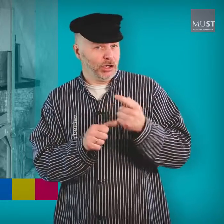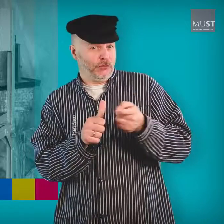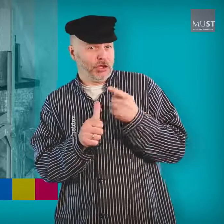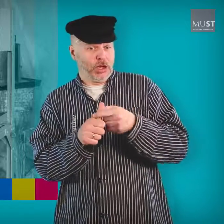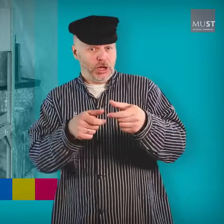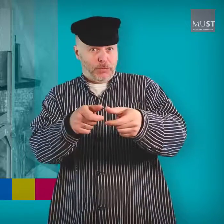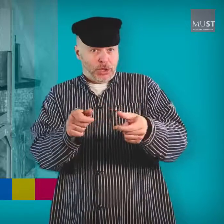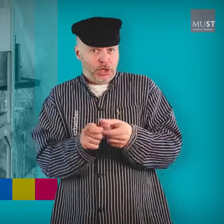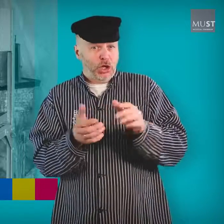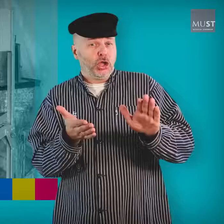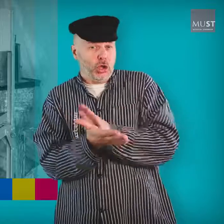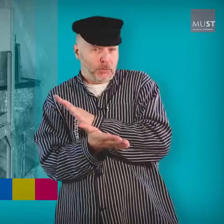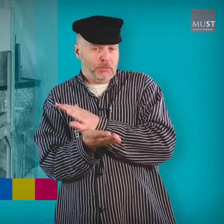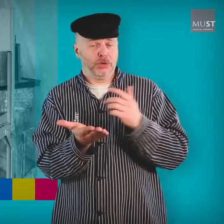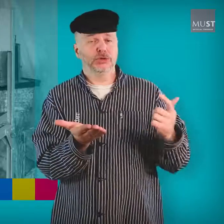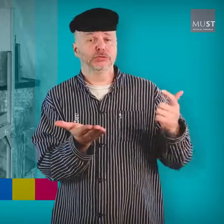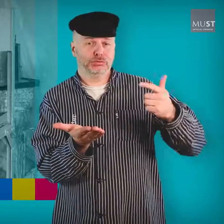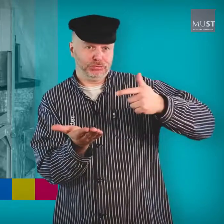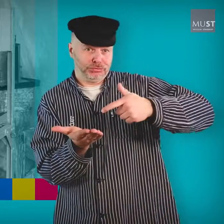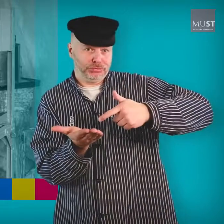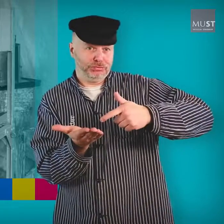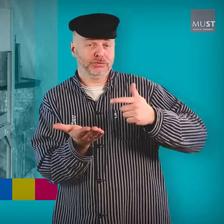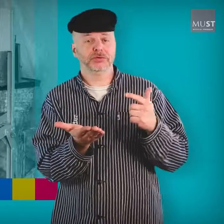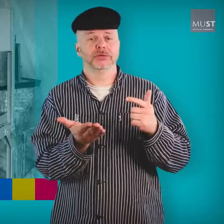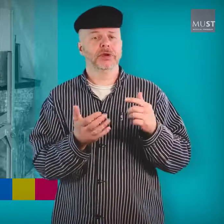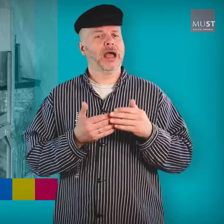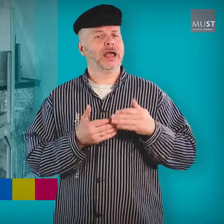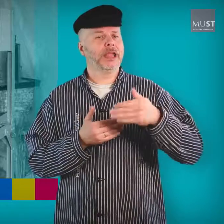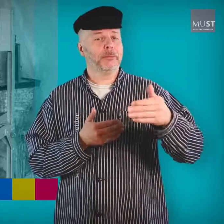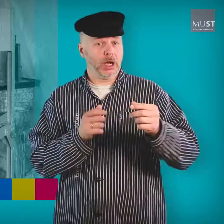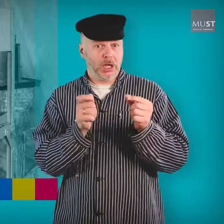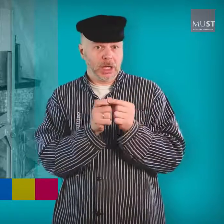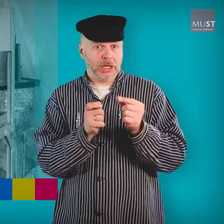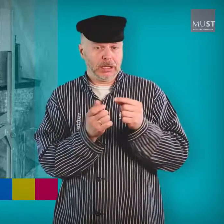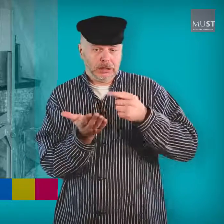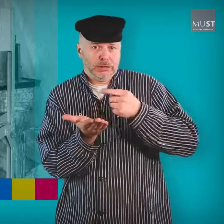Først i bunnen før nedlegging, deretter etterpåfylling.